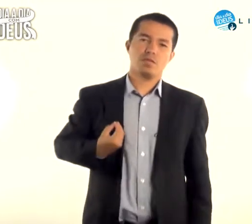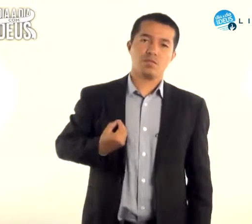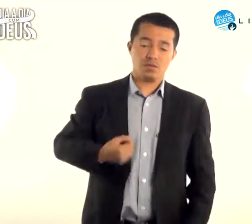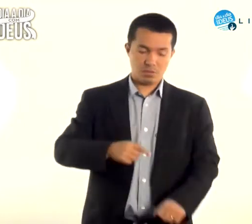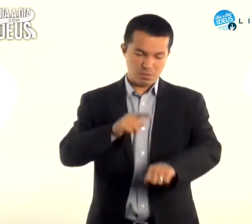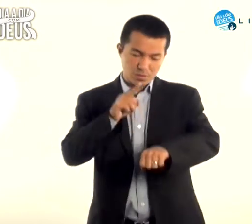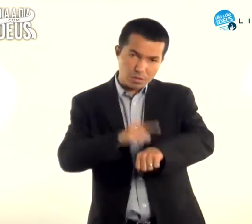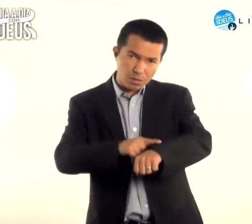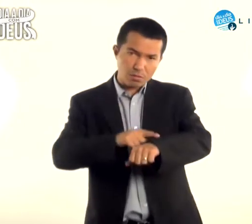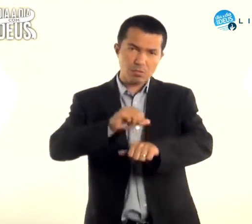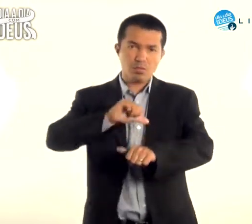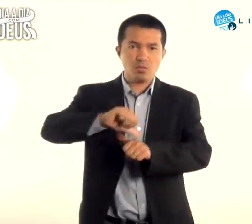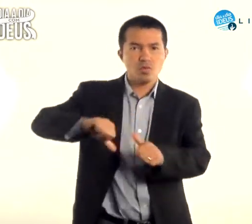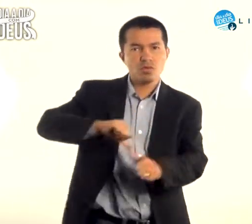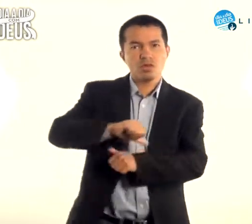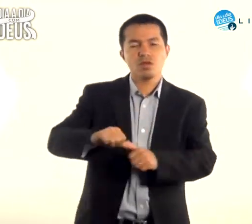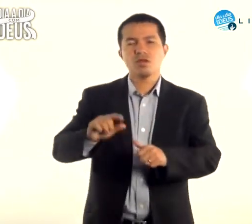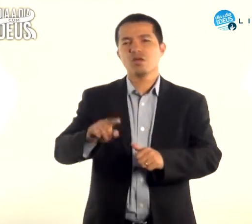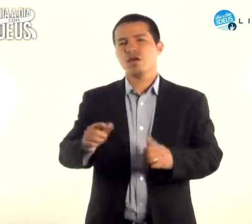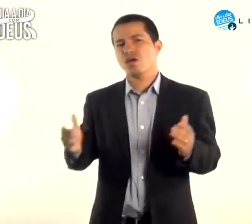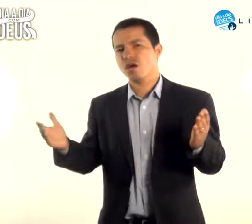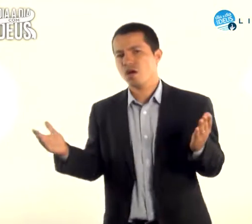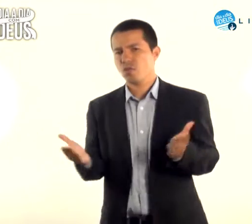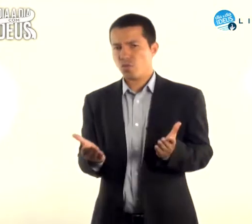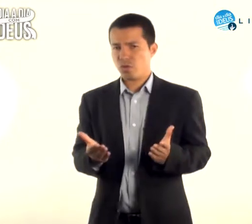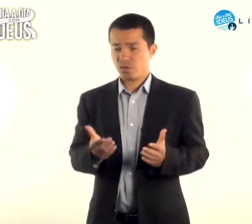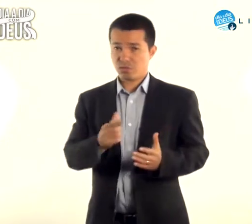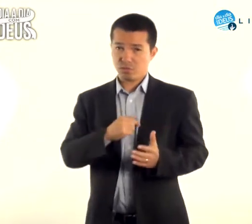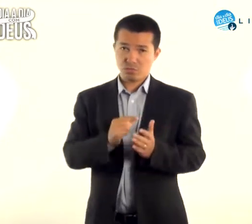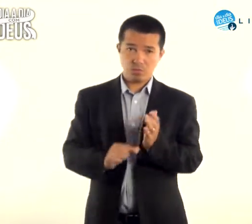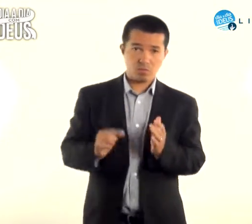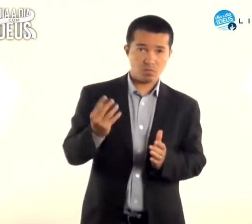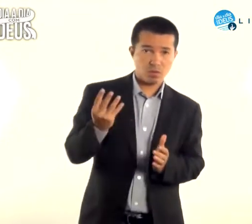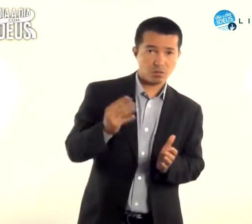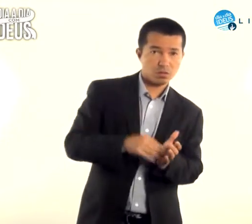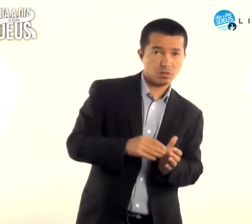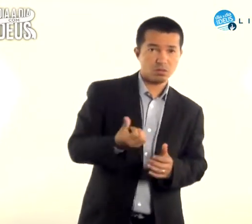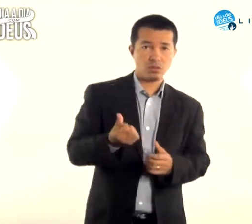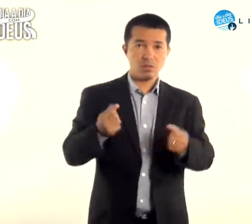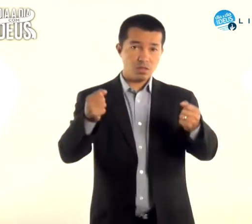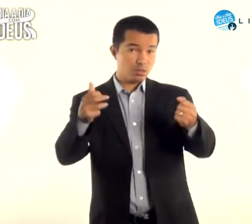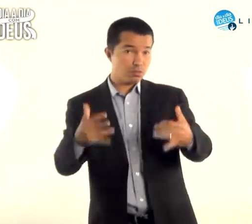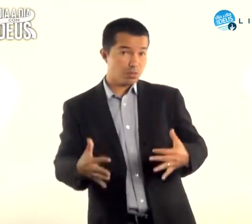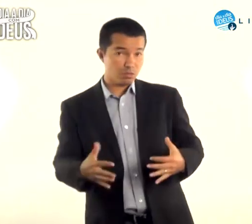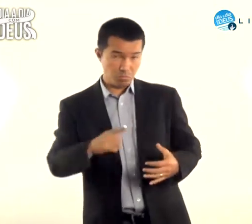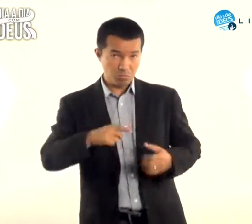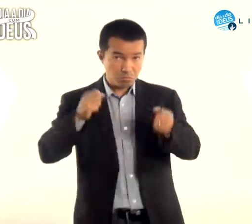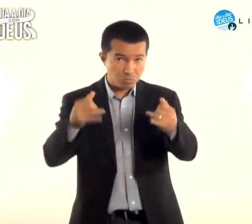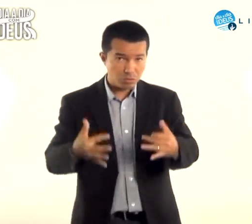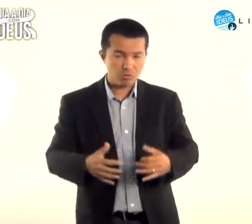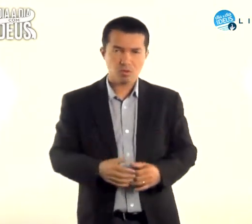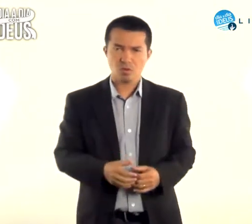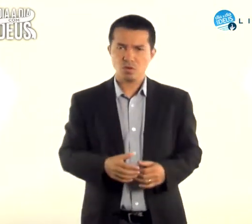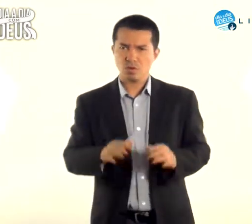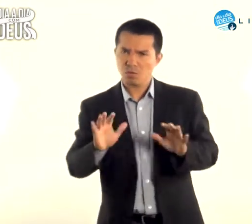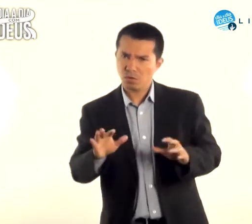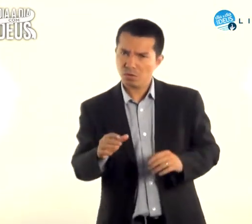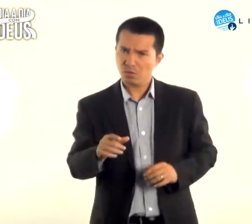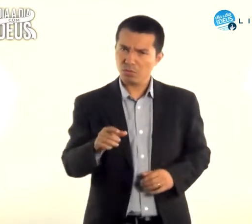agora. E o versículo 4 a 6, os versículos 4 a 6 vão dizer isso para a gente. Ele diz assim: ora, aquele que